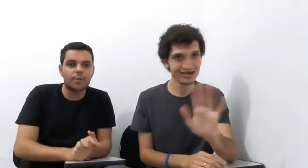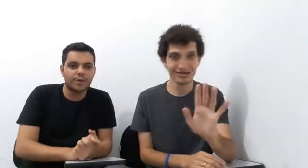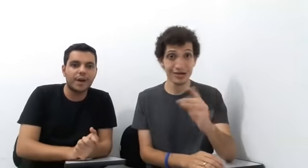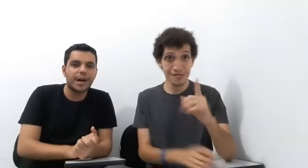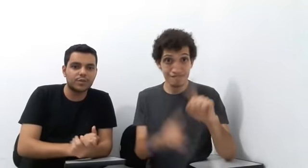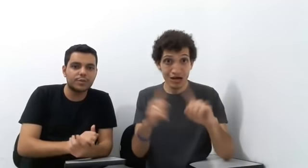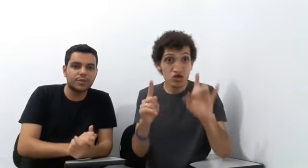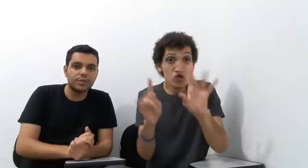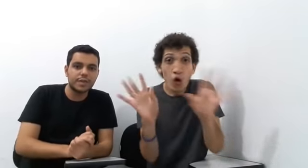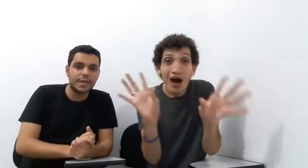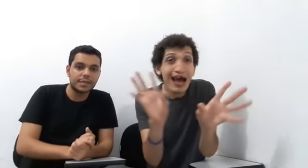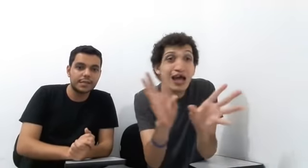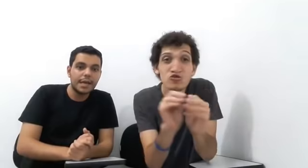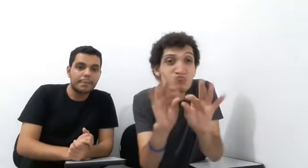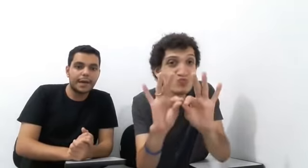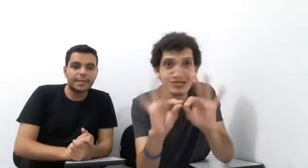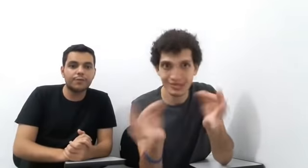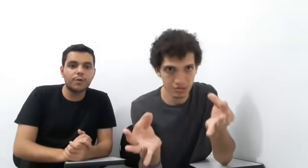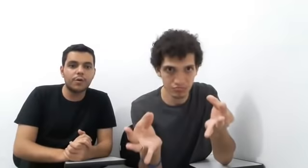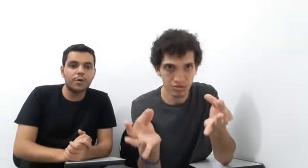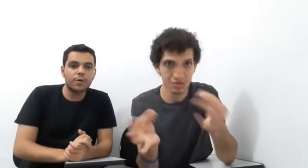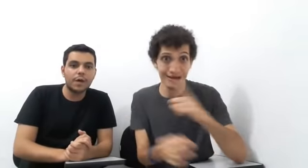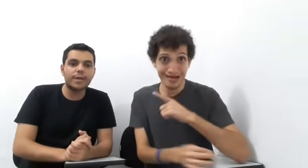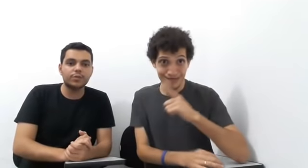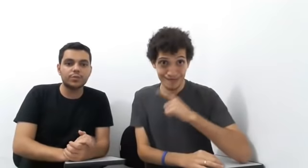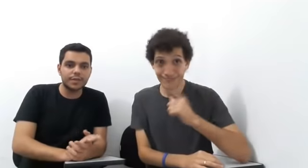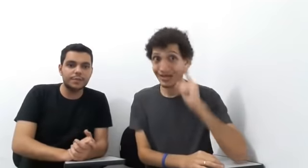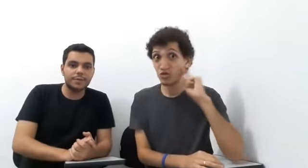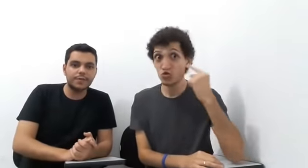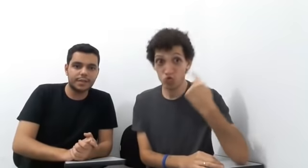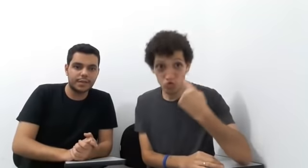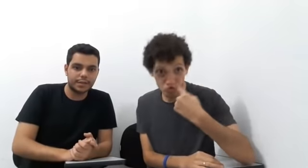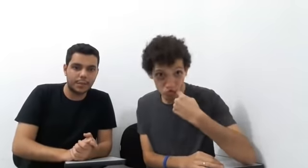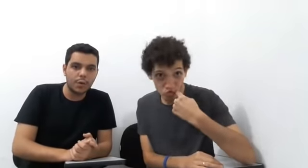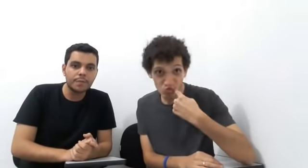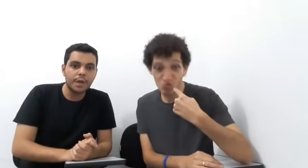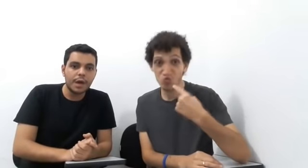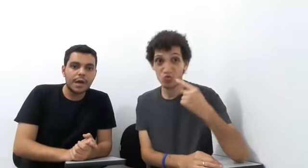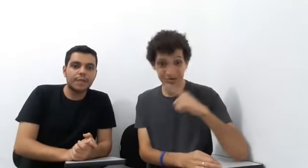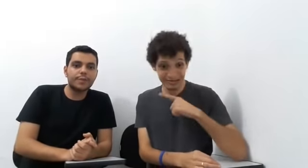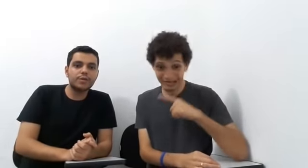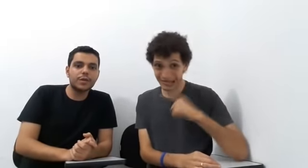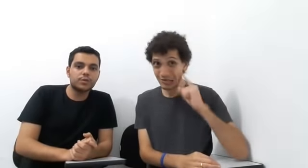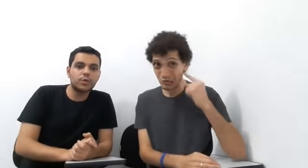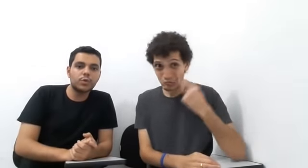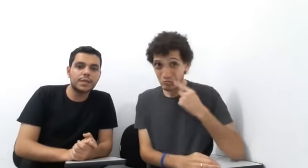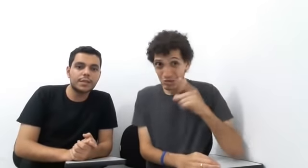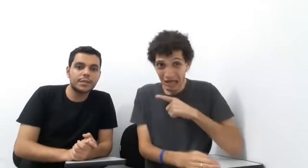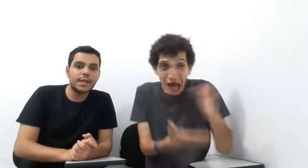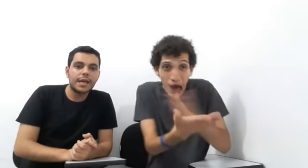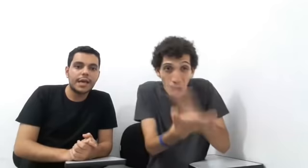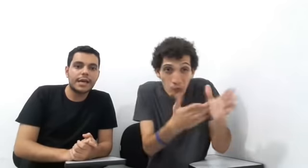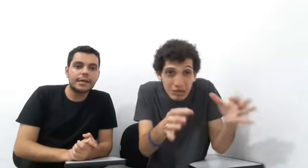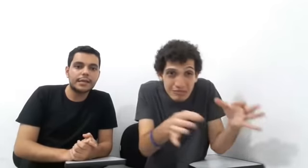eu falar sobre todos eles, mas eu vou dar um resumo simples para vocês, tá bom? As pessoas surdas,